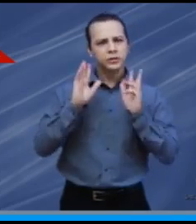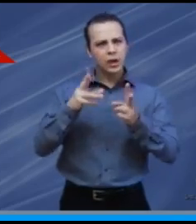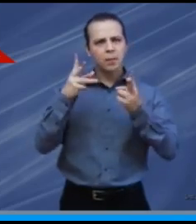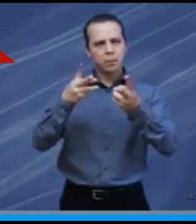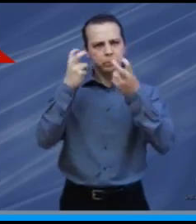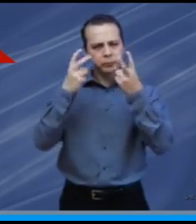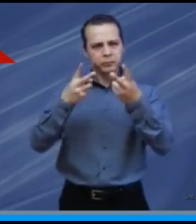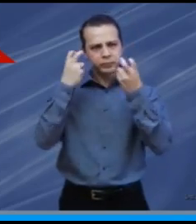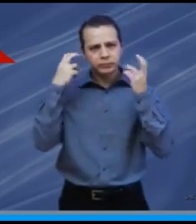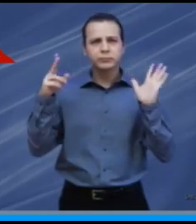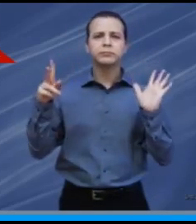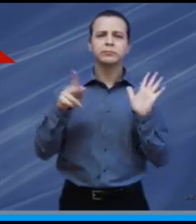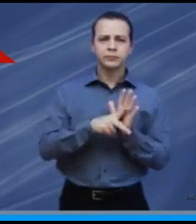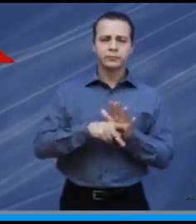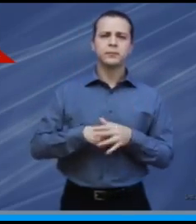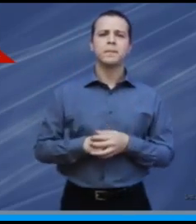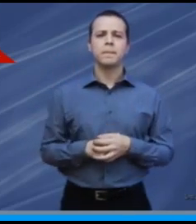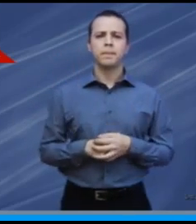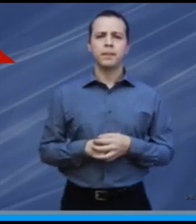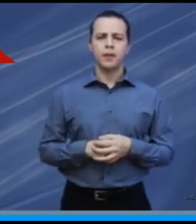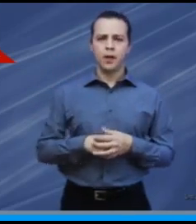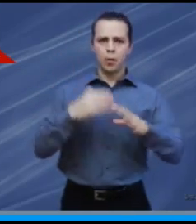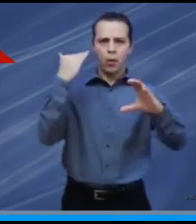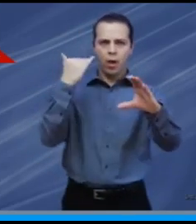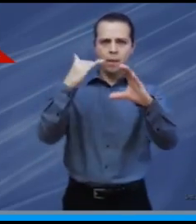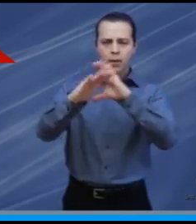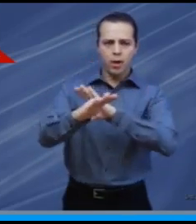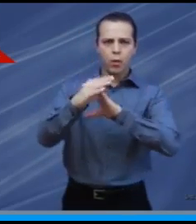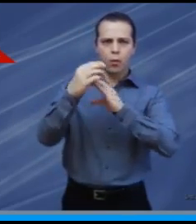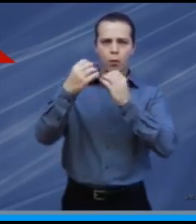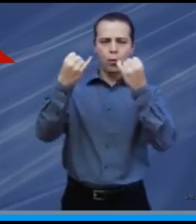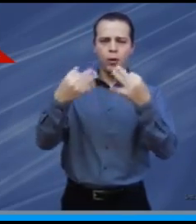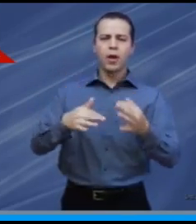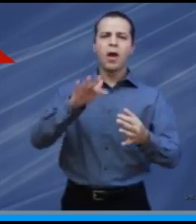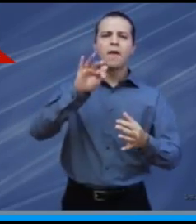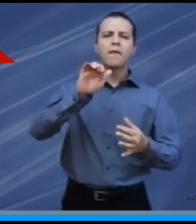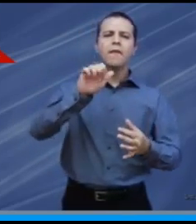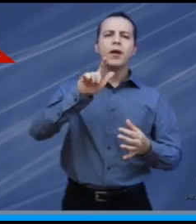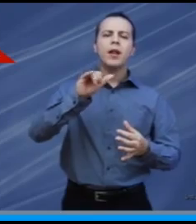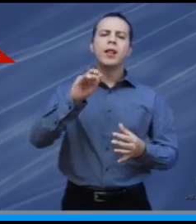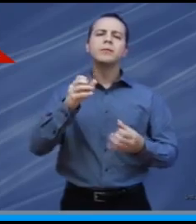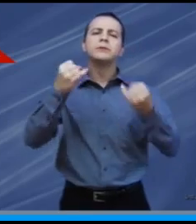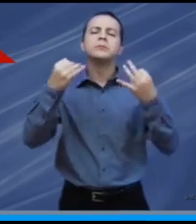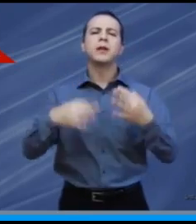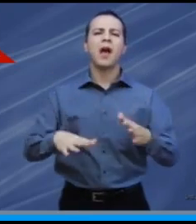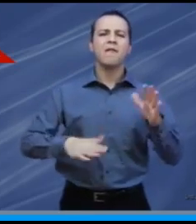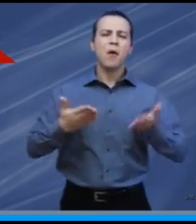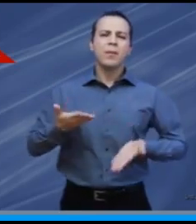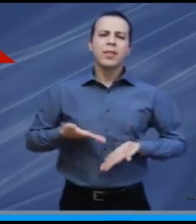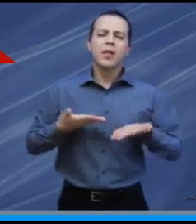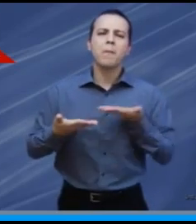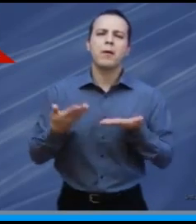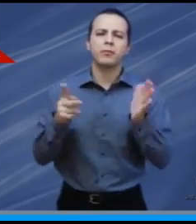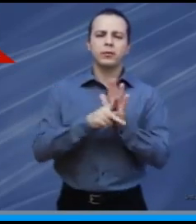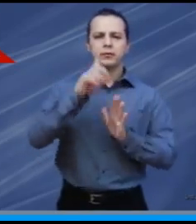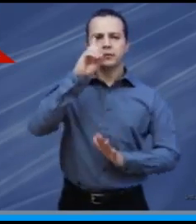a gente viu num link que ele mandou, que não gostam de ser tratados como pessoa com deficiência.